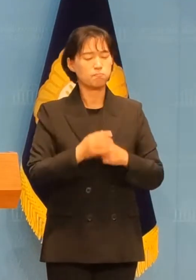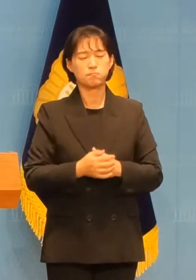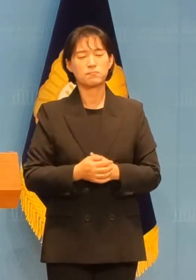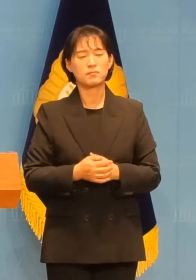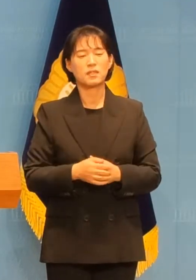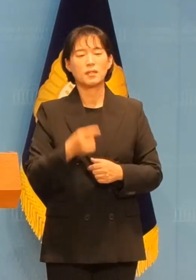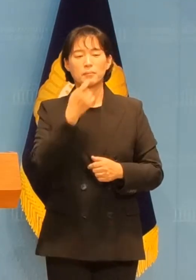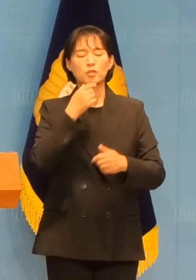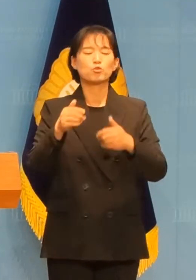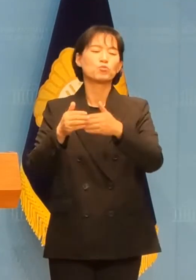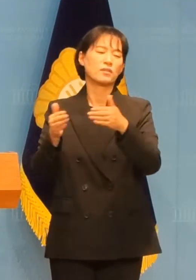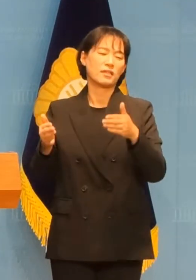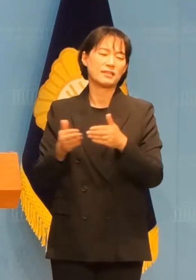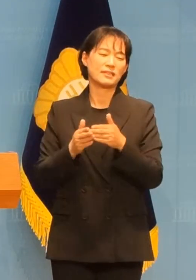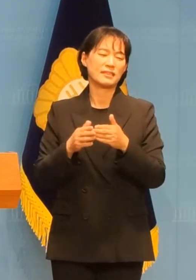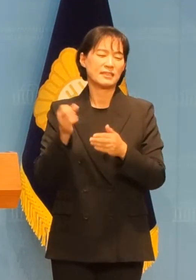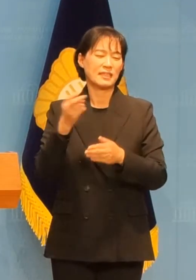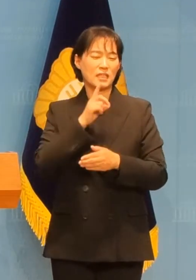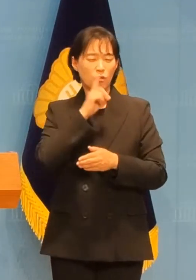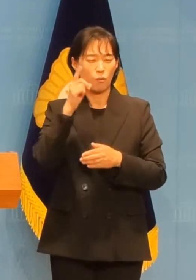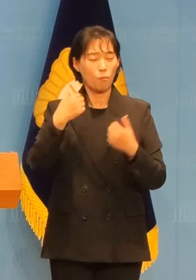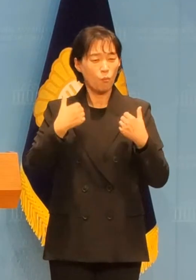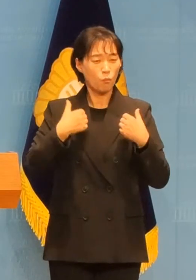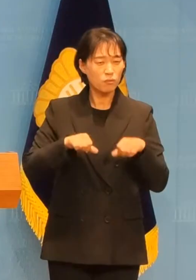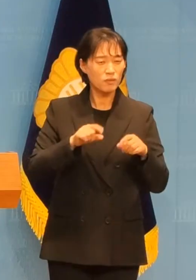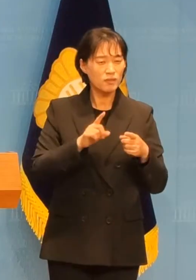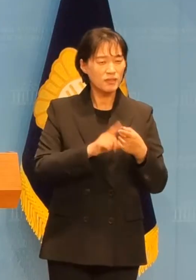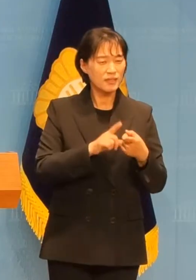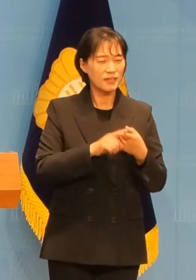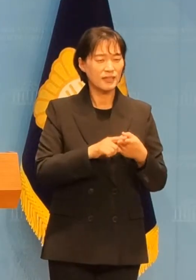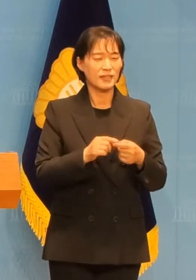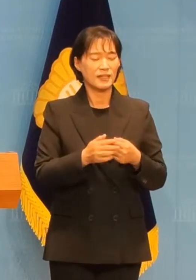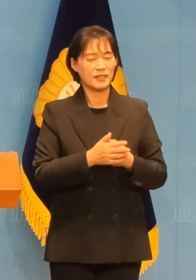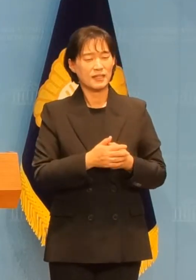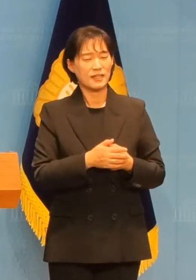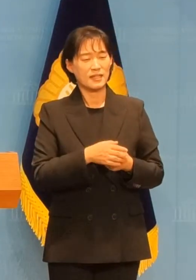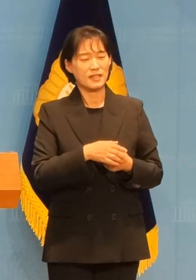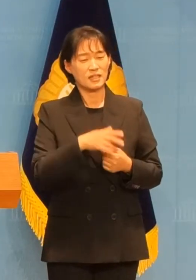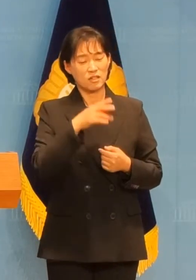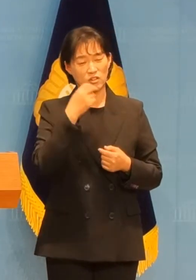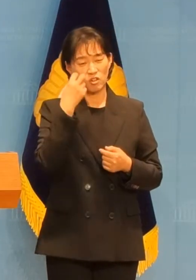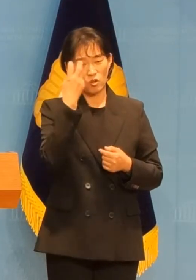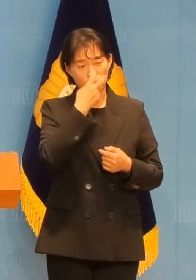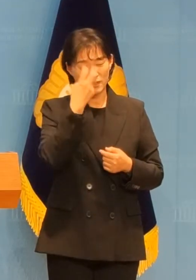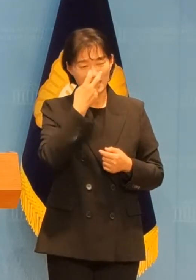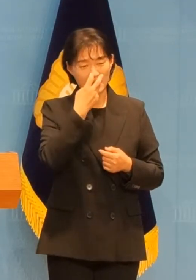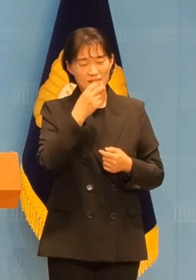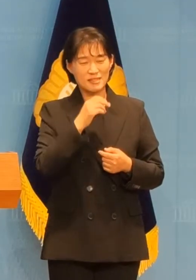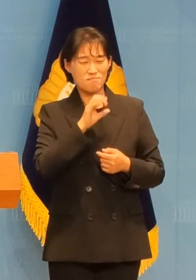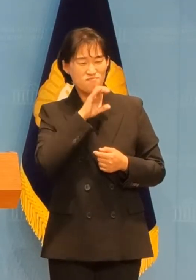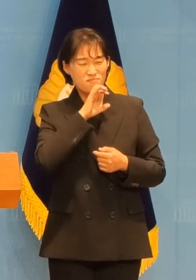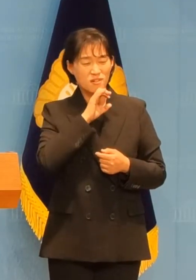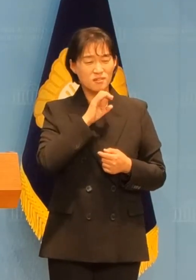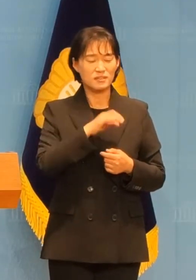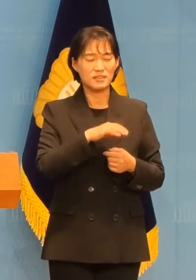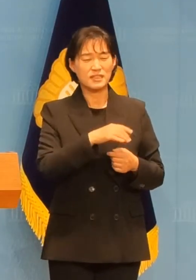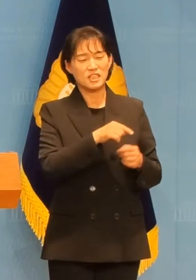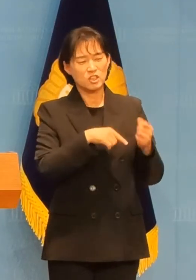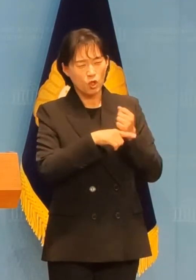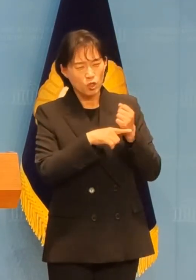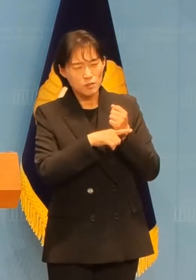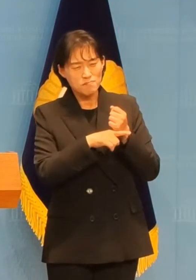민주당은 항소 포기 사태에 대한 검사들의 반발을 집단 항명이라 몰아붙이고 국정조사, 청문회,